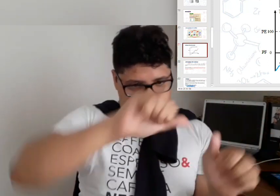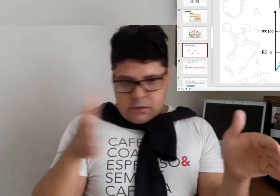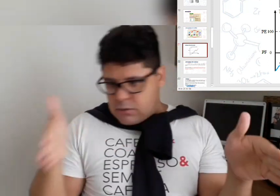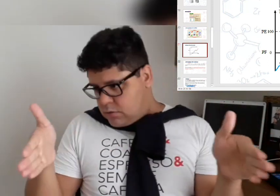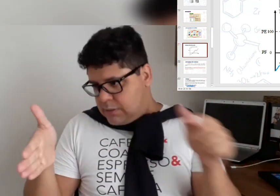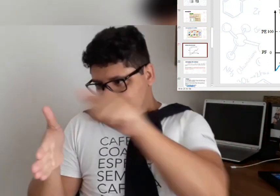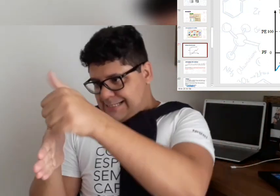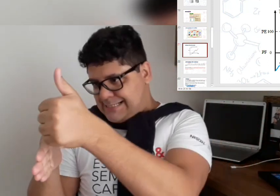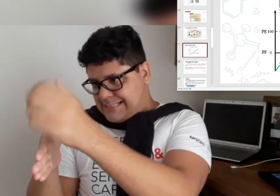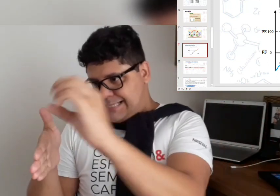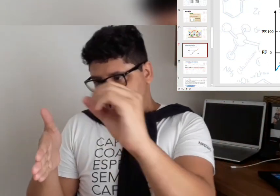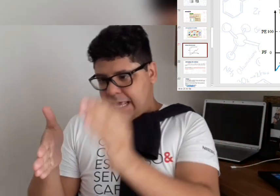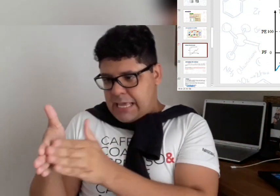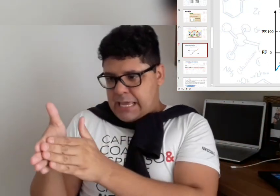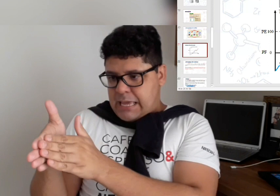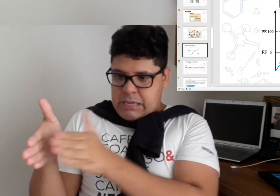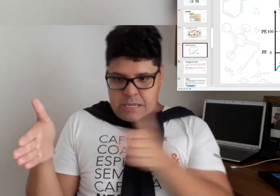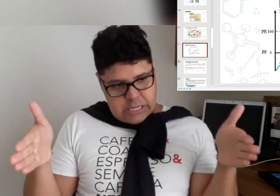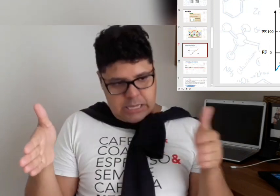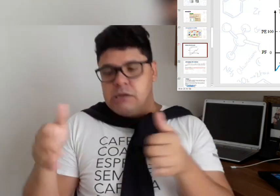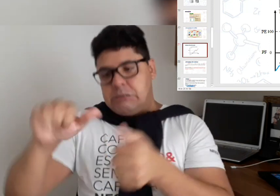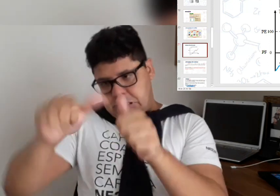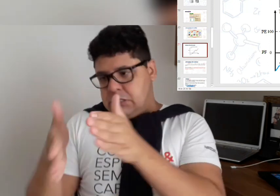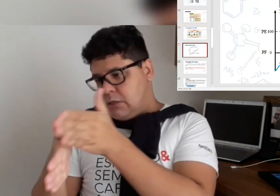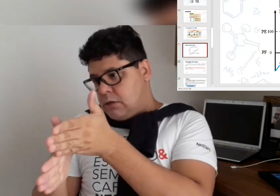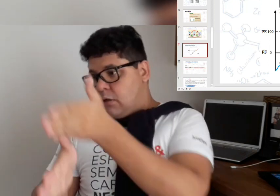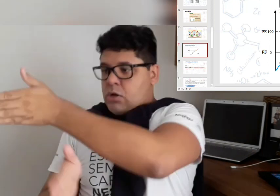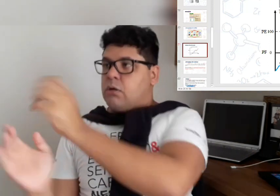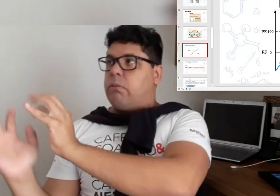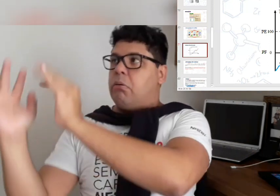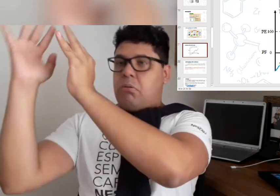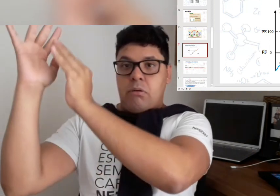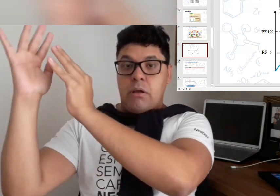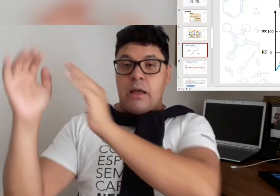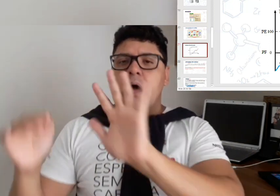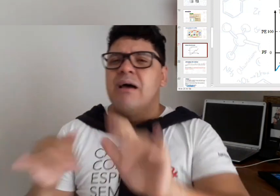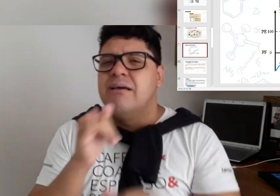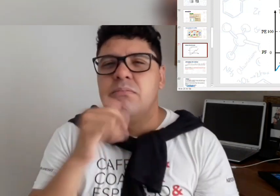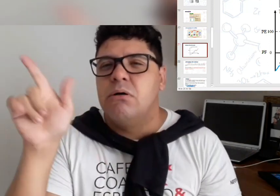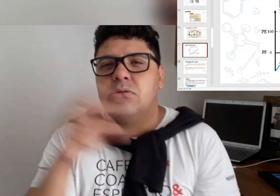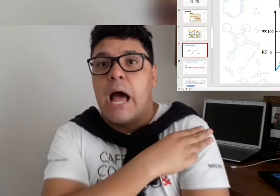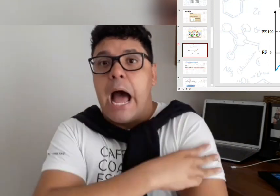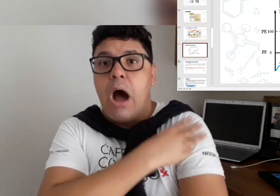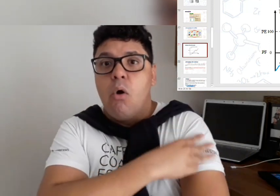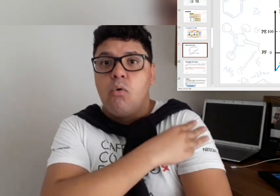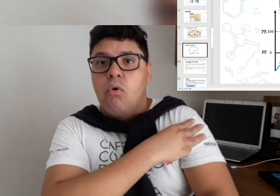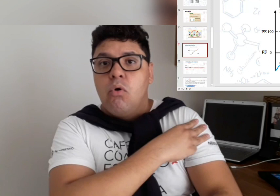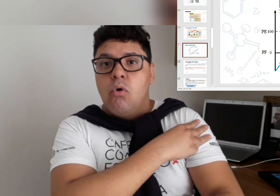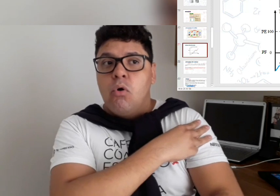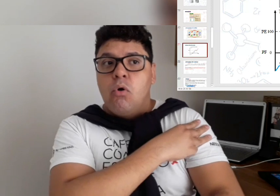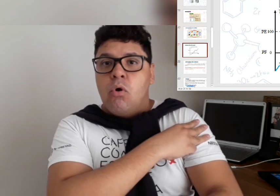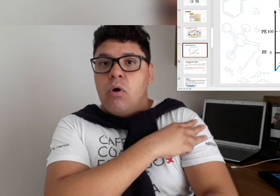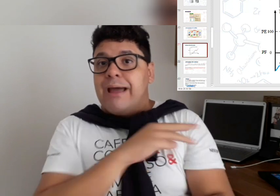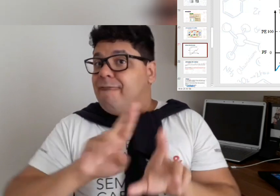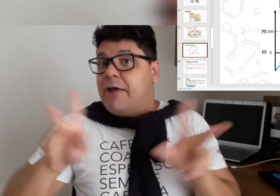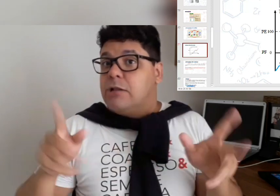o ponto de ebulição e fusão dele é outro. Tá? A glicose, o ponto de fusão e ebulição dela é outro.